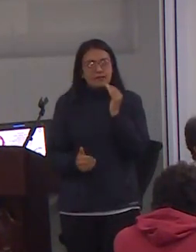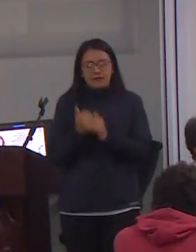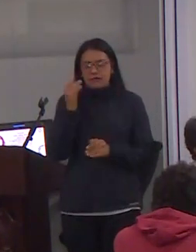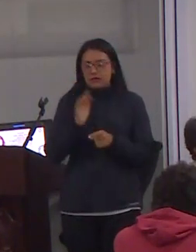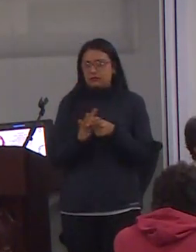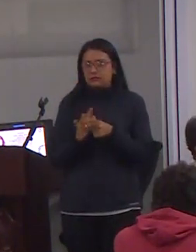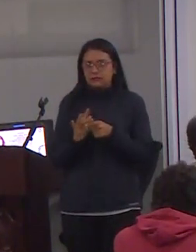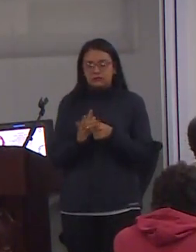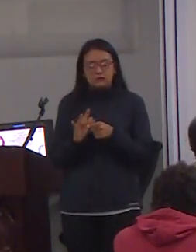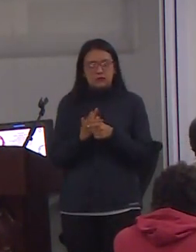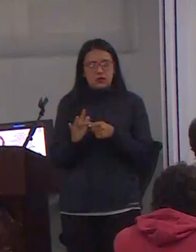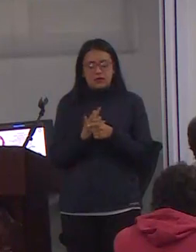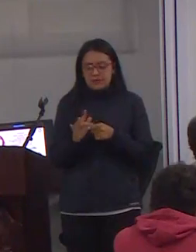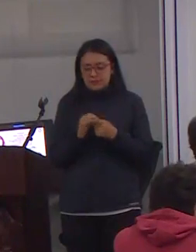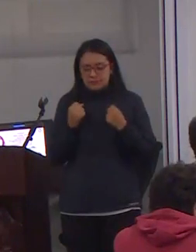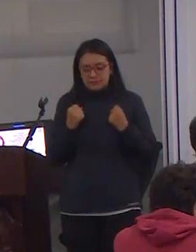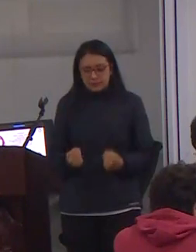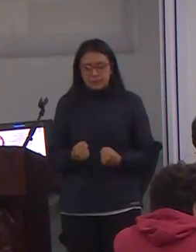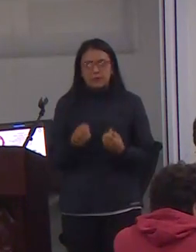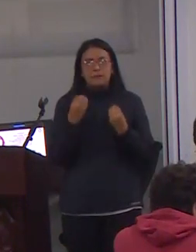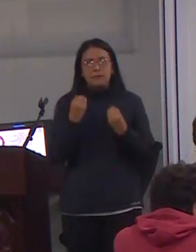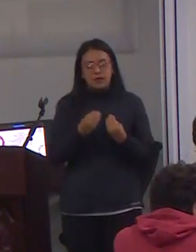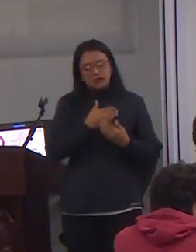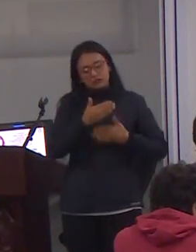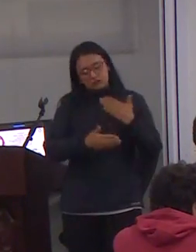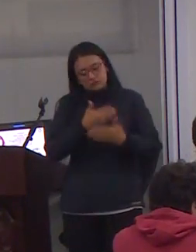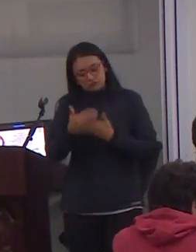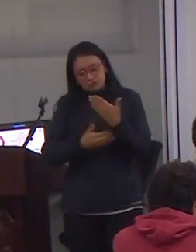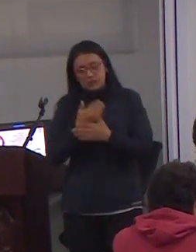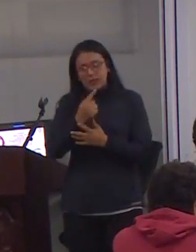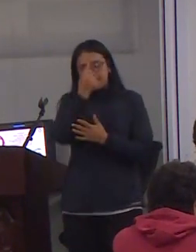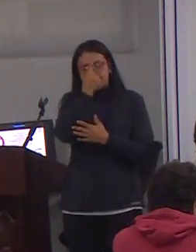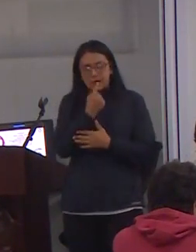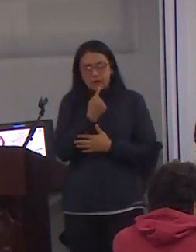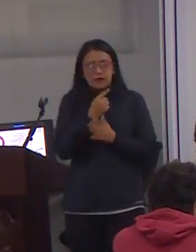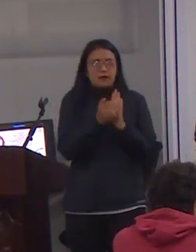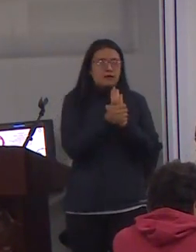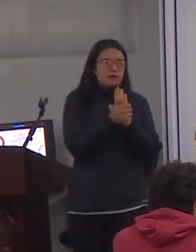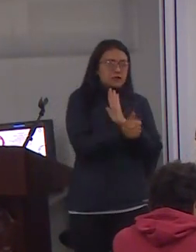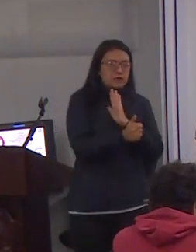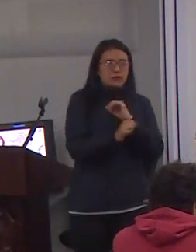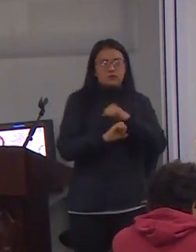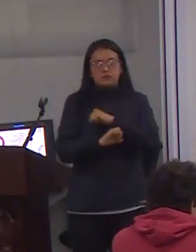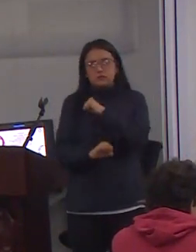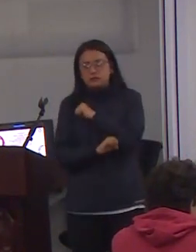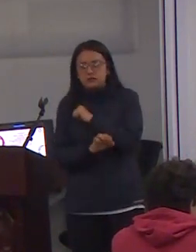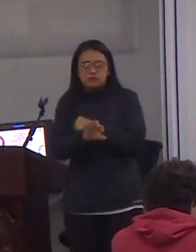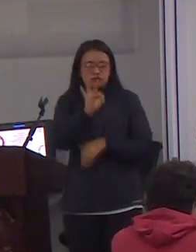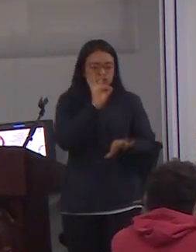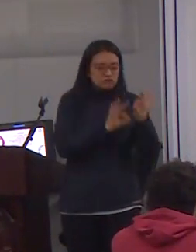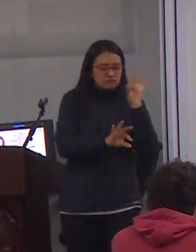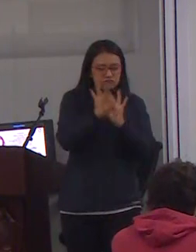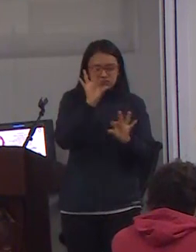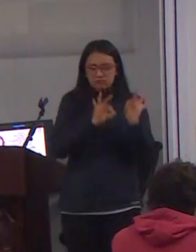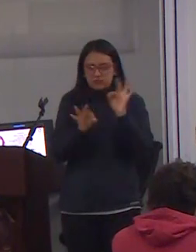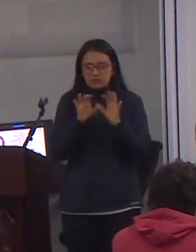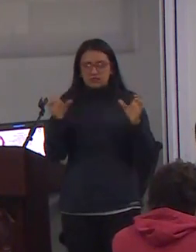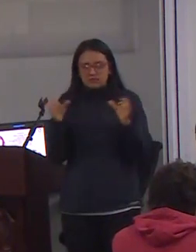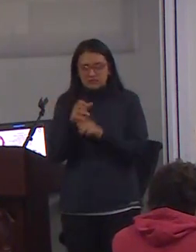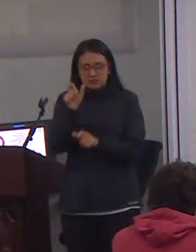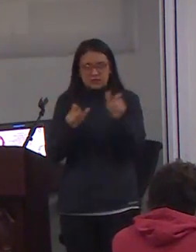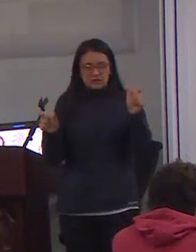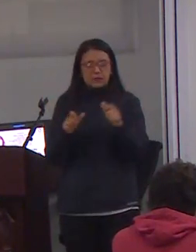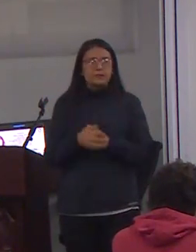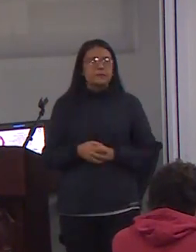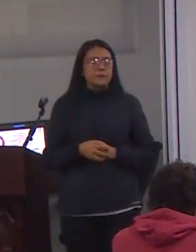implementar muchísimo antes para que se vayan montando esos perfiles de habilidades de fortalezas de preferencias como todas las demás personas